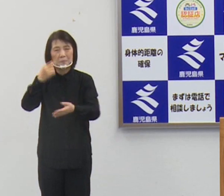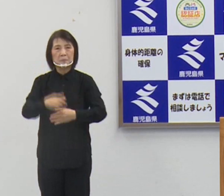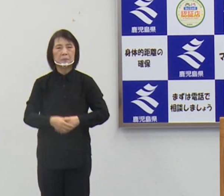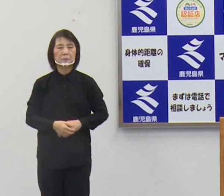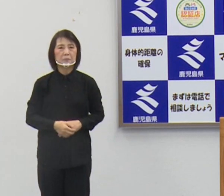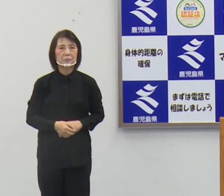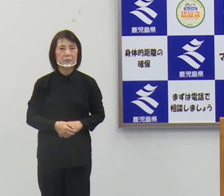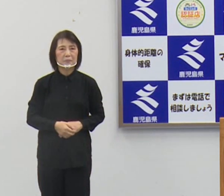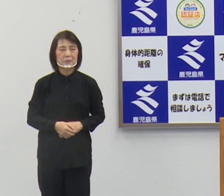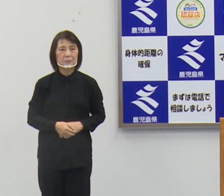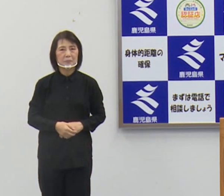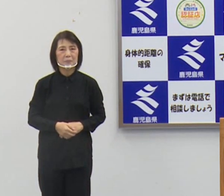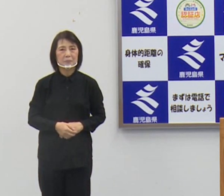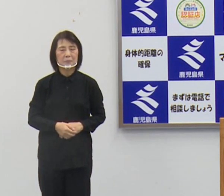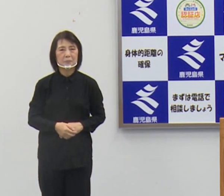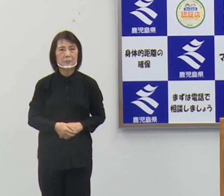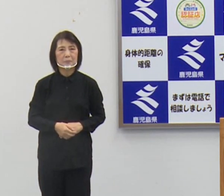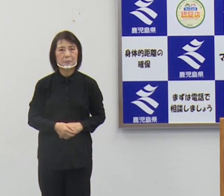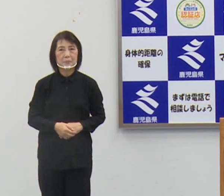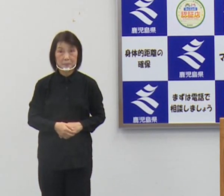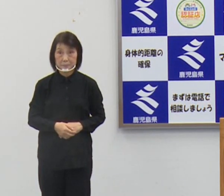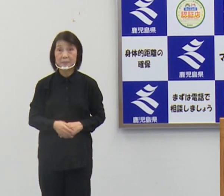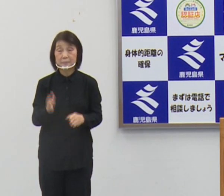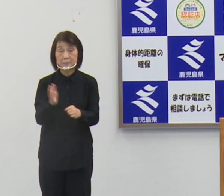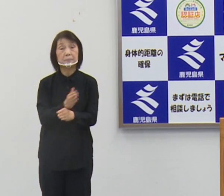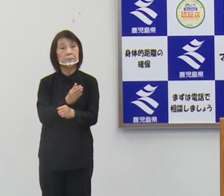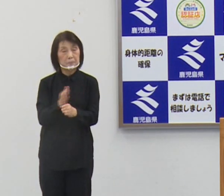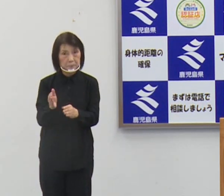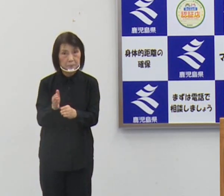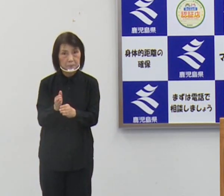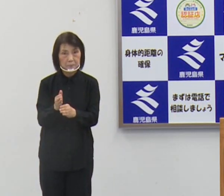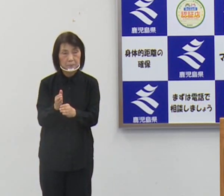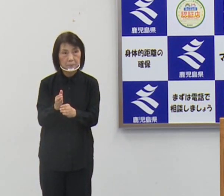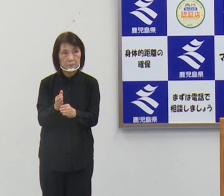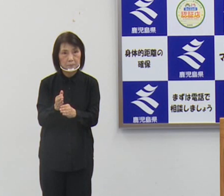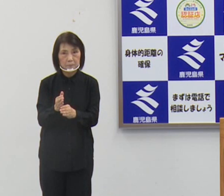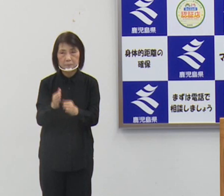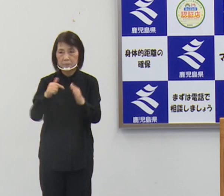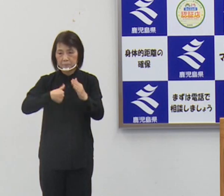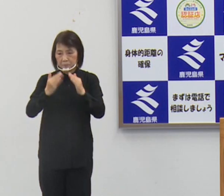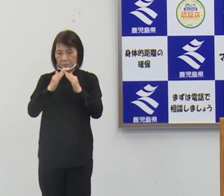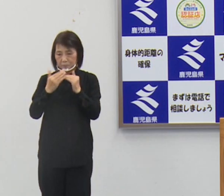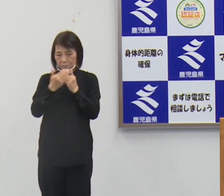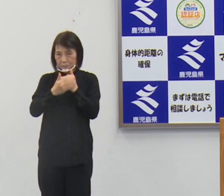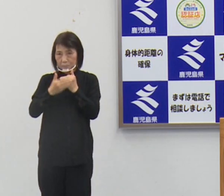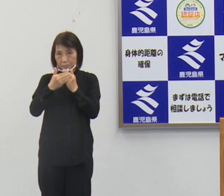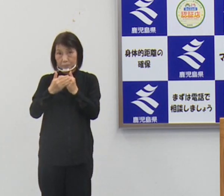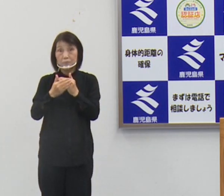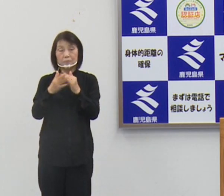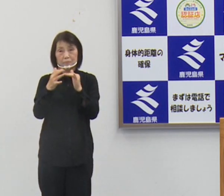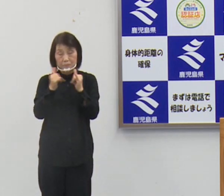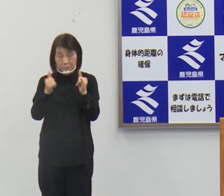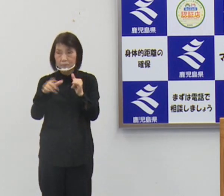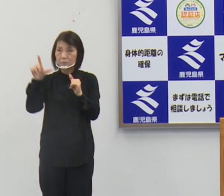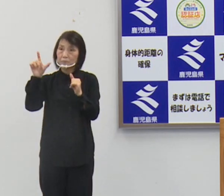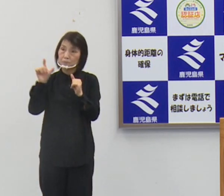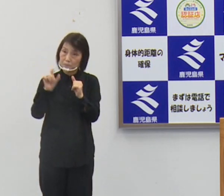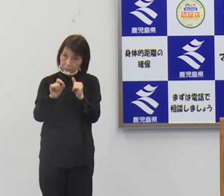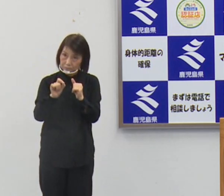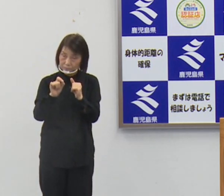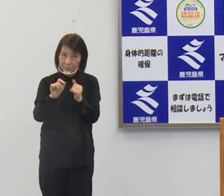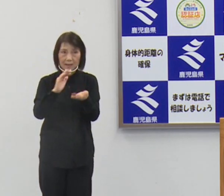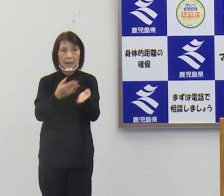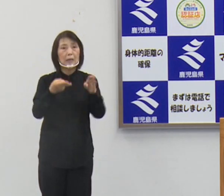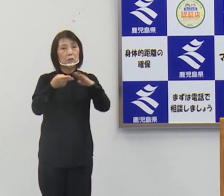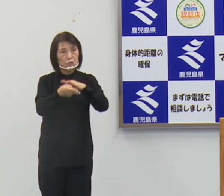あります。一時期急増した自宅待機者は減少してきております。入院等